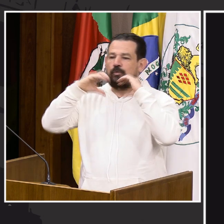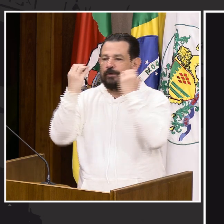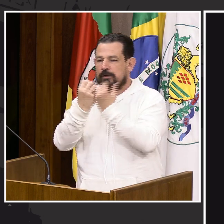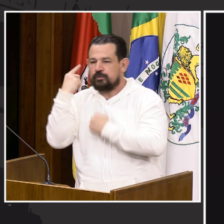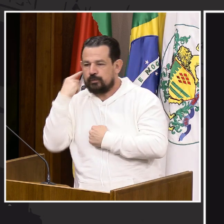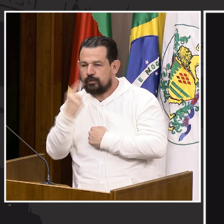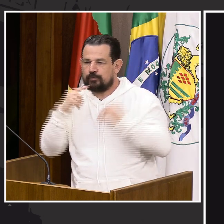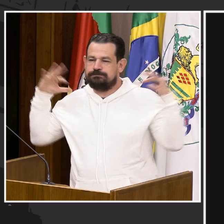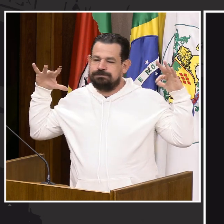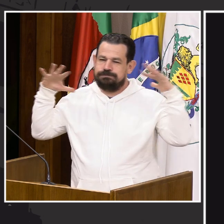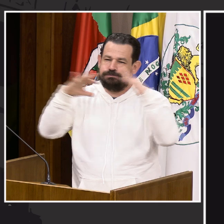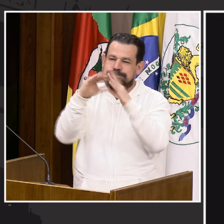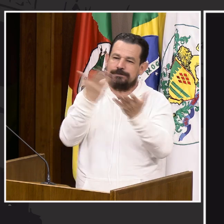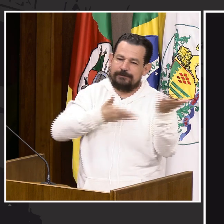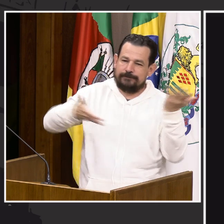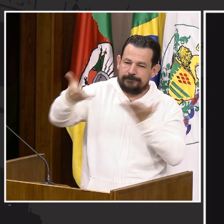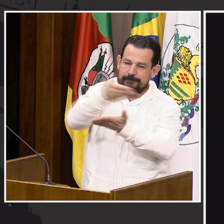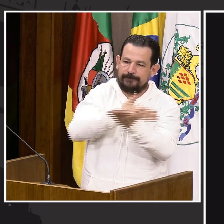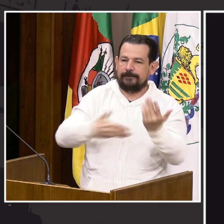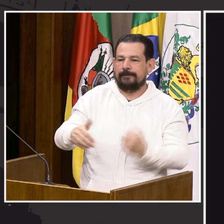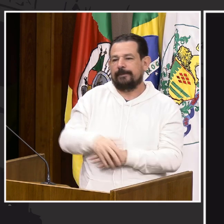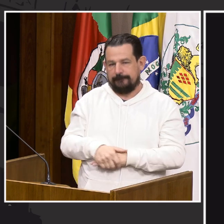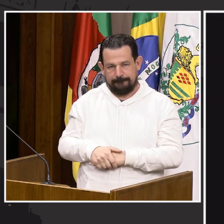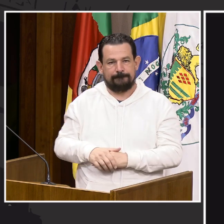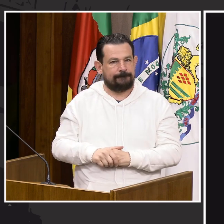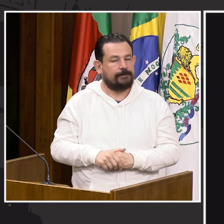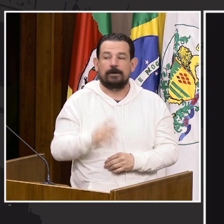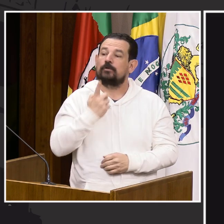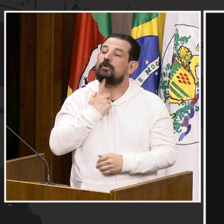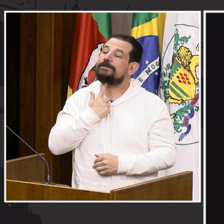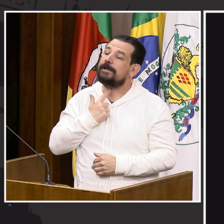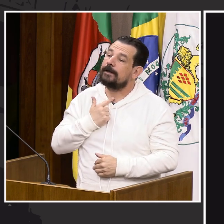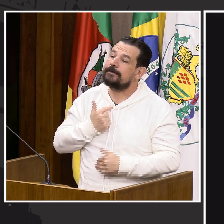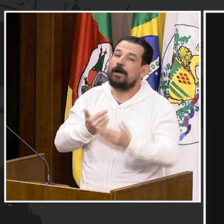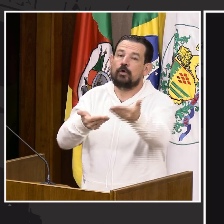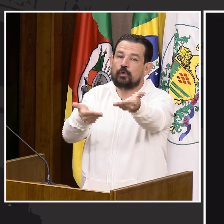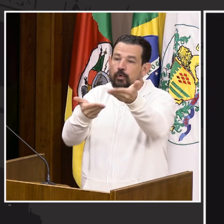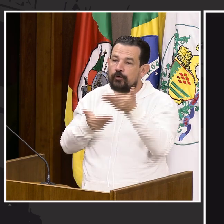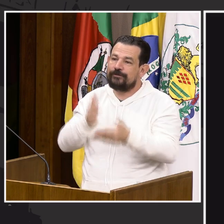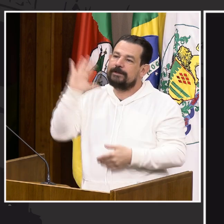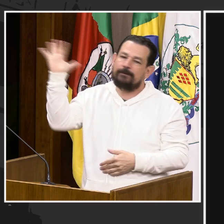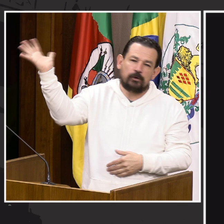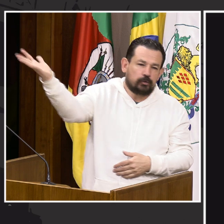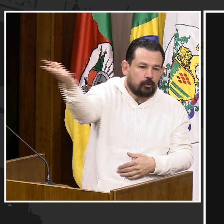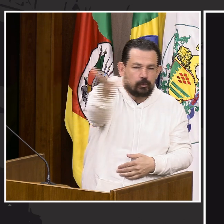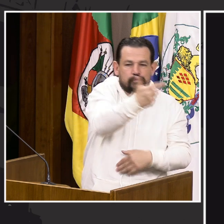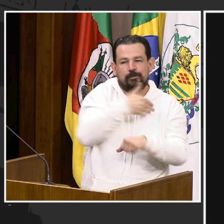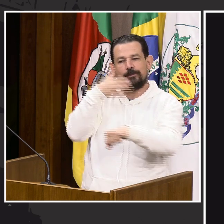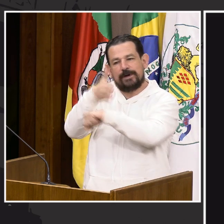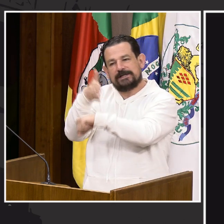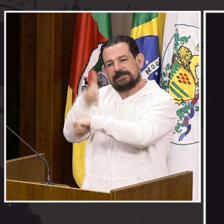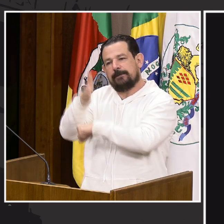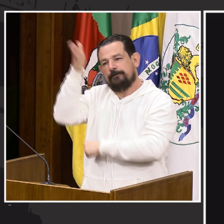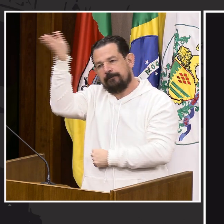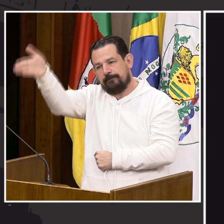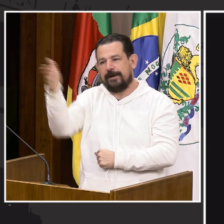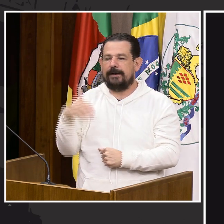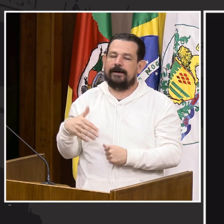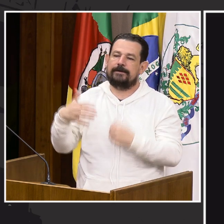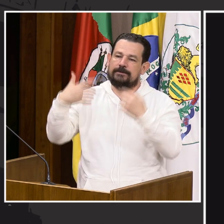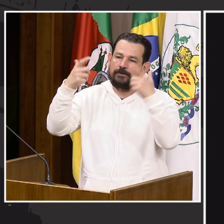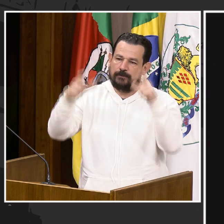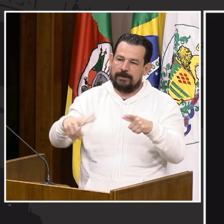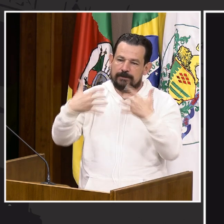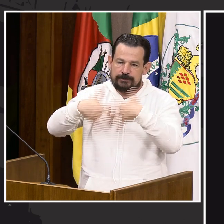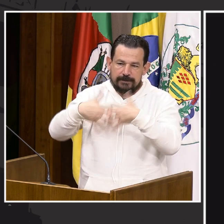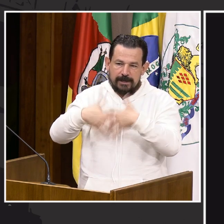Ellen Keller, e toda a comunidade surda estarão presentes, fazendo essas trocas. Gostaria de convidar a todos que pudessem participar,